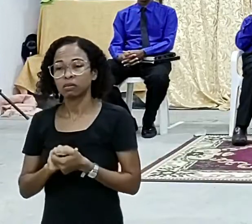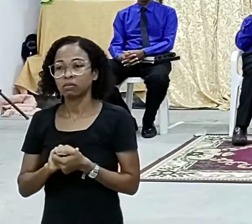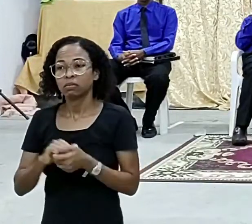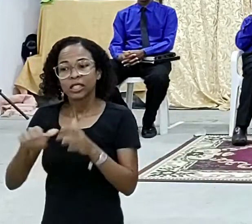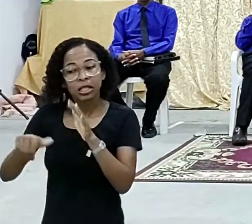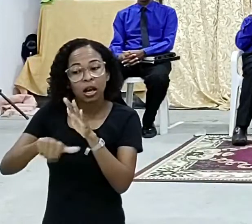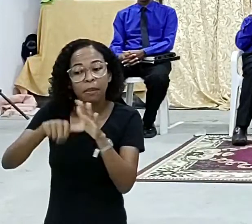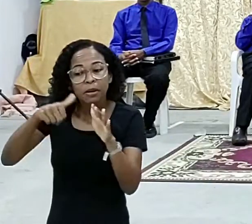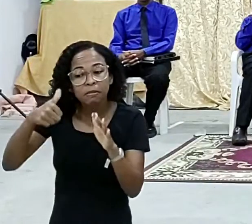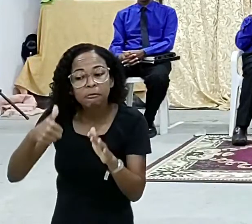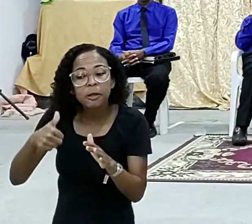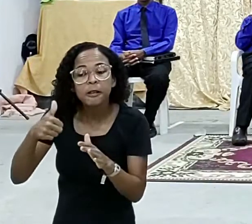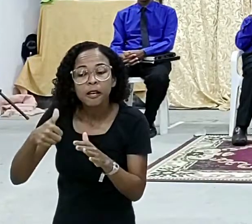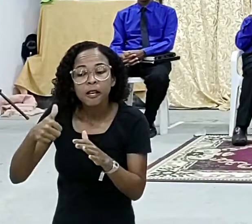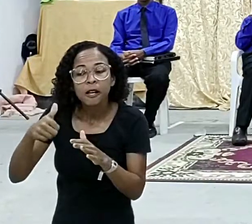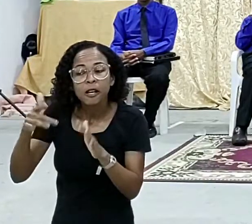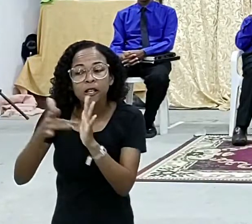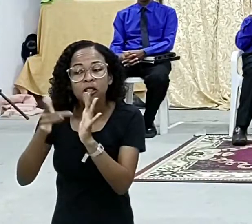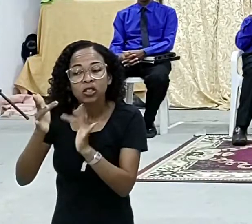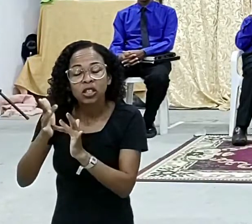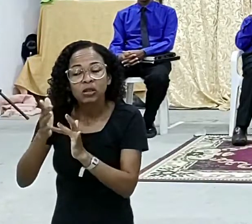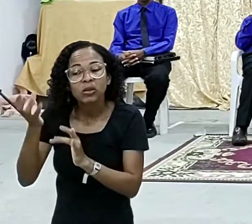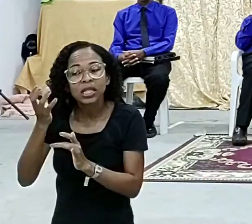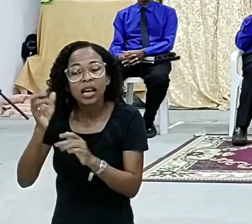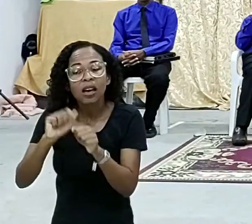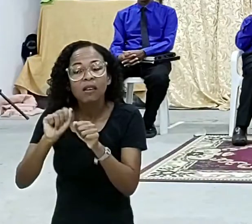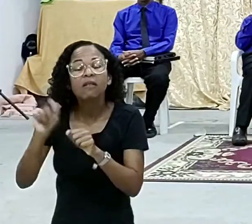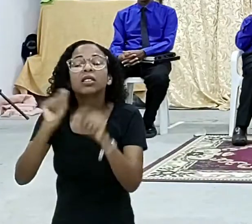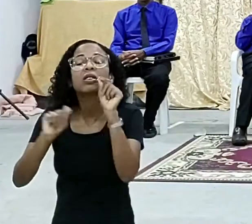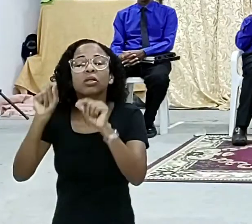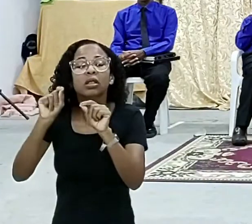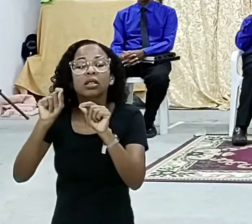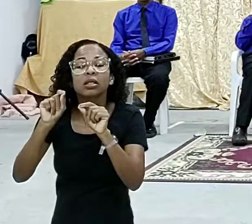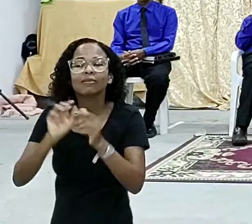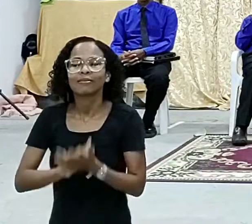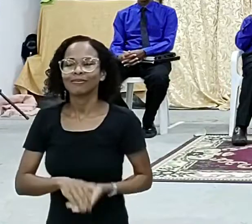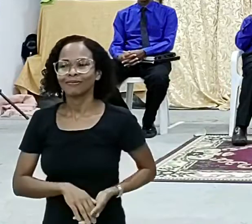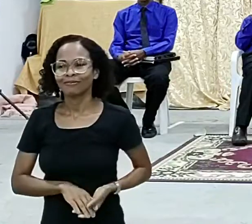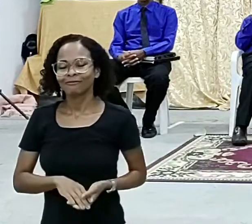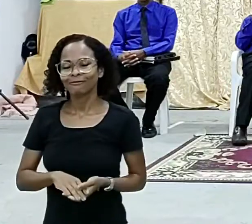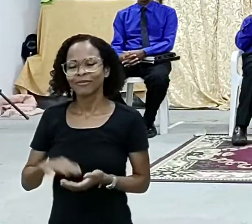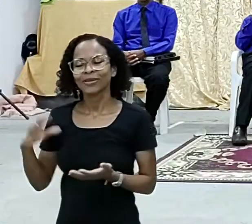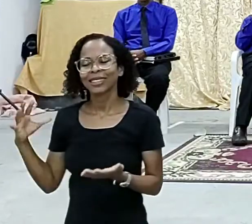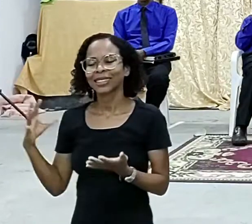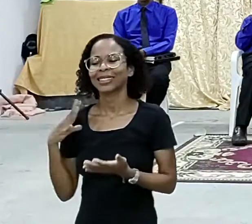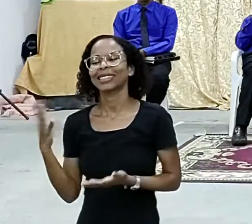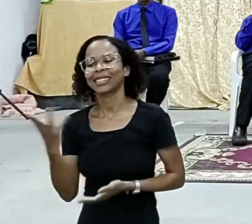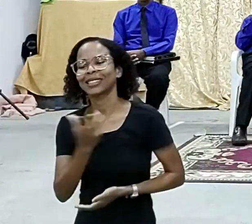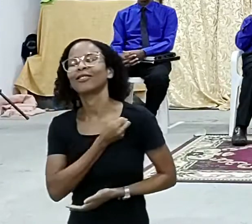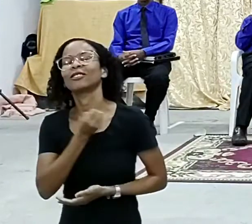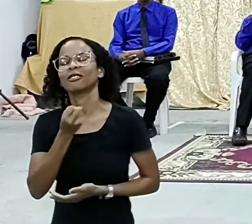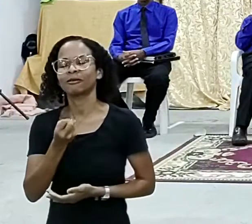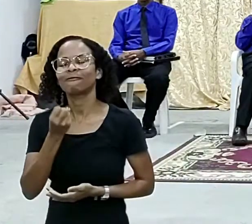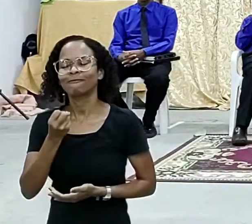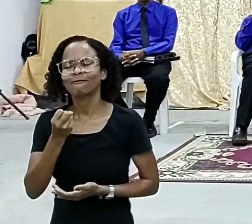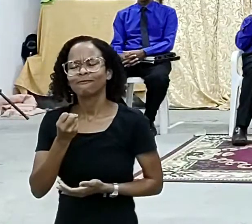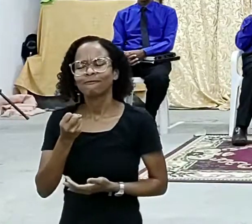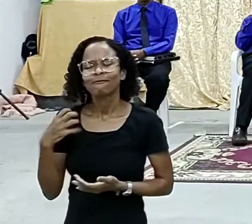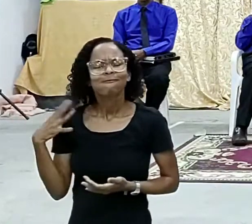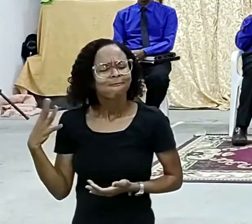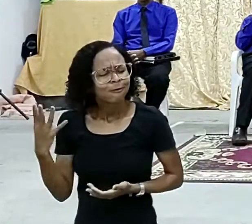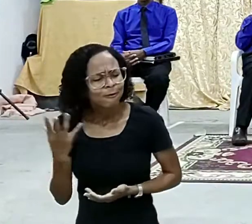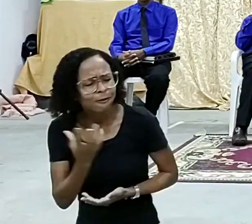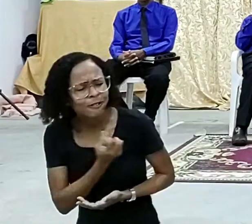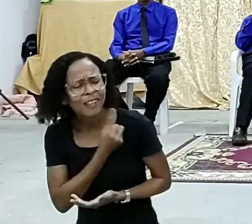é pegar-nos, escrever o nosso nome no livro da vida, para dar-nos o direito